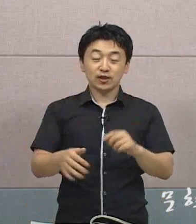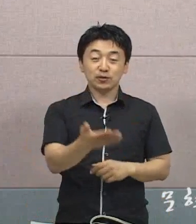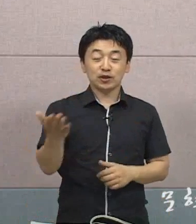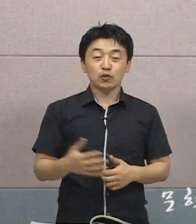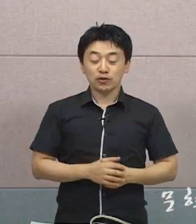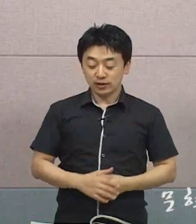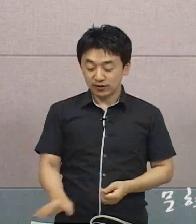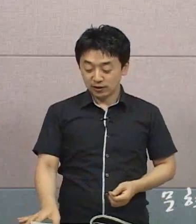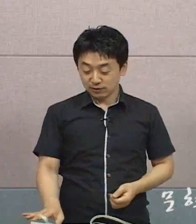여러분들이 이제 공부를 하셨는데요. 네.